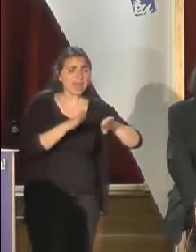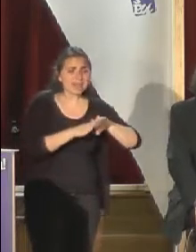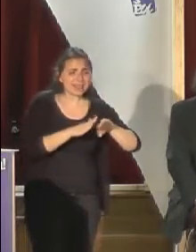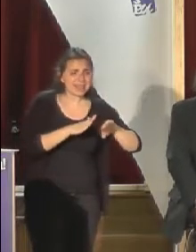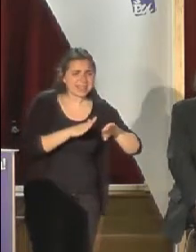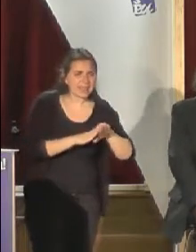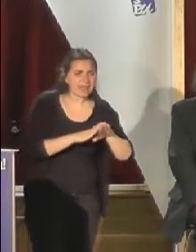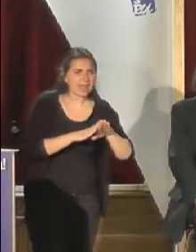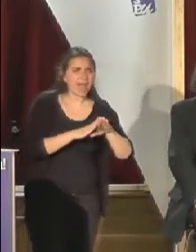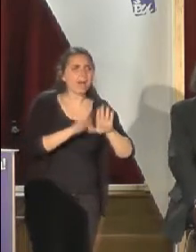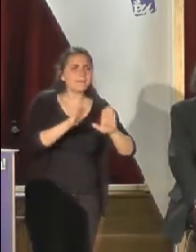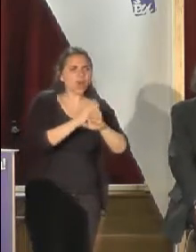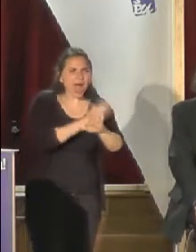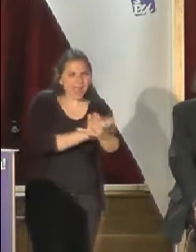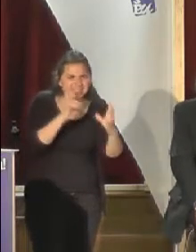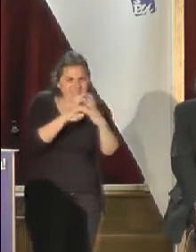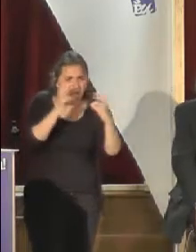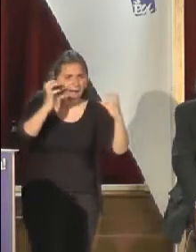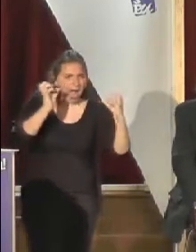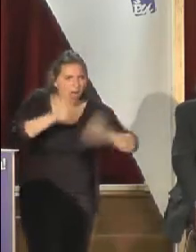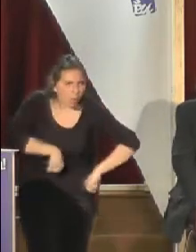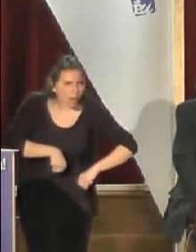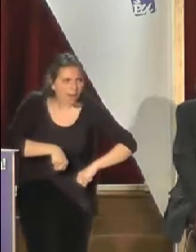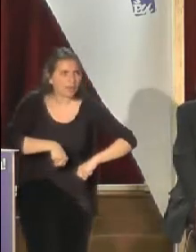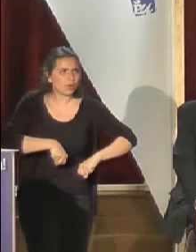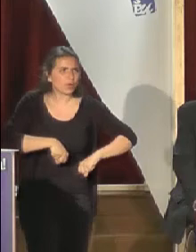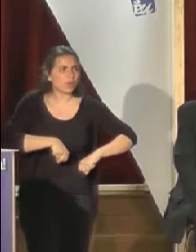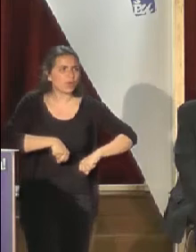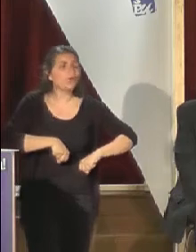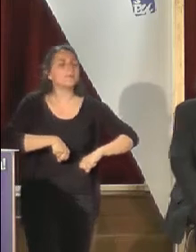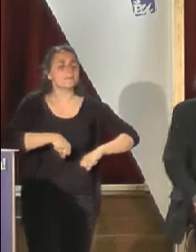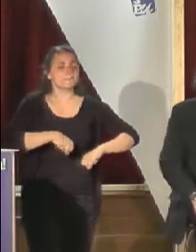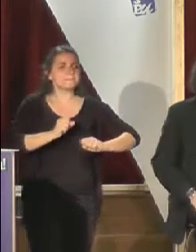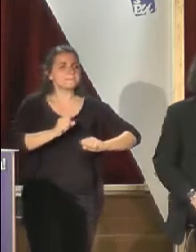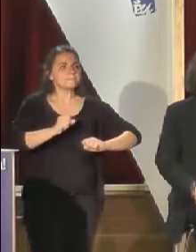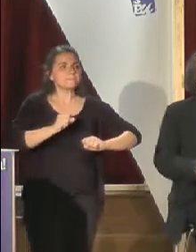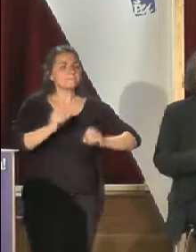pactar previamente co partido de Primo de Rivera.